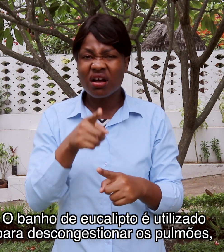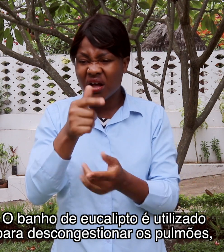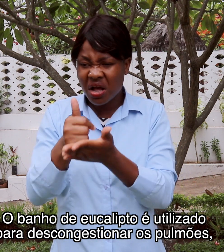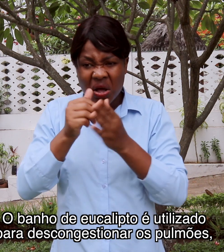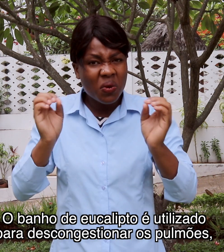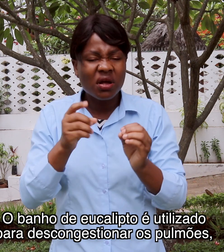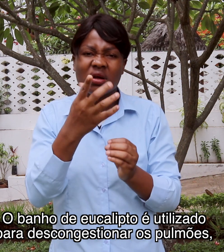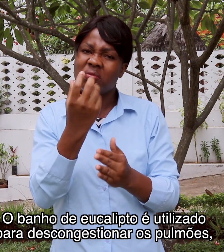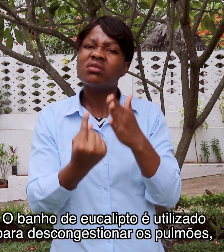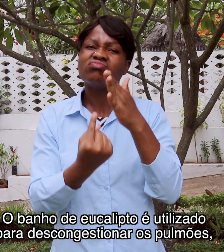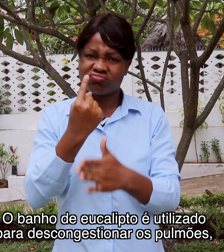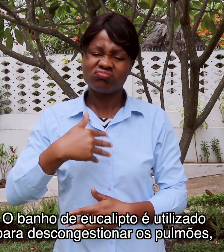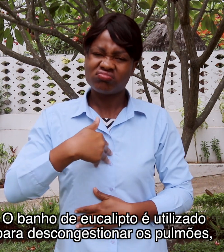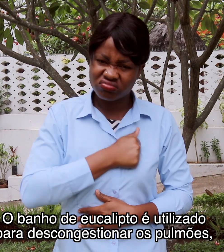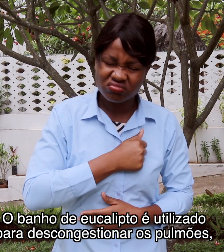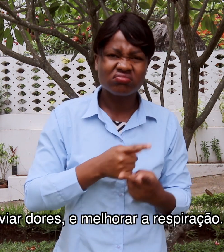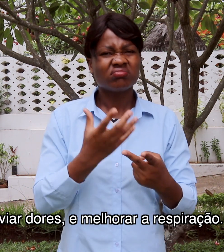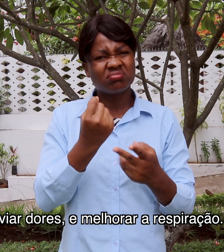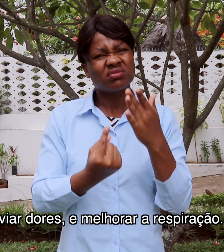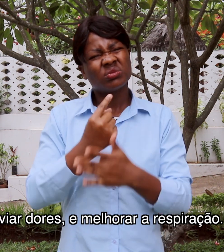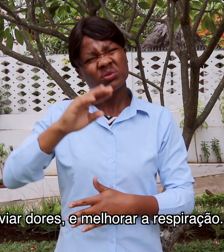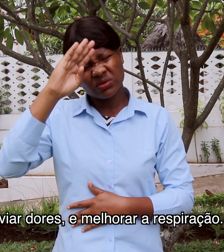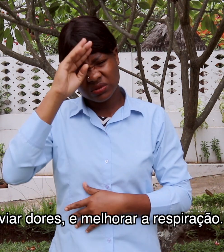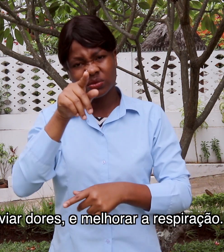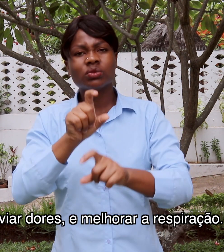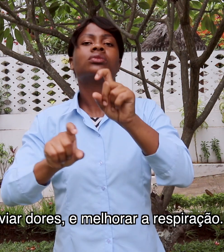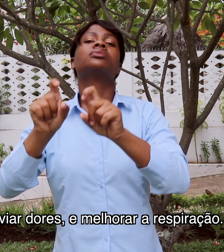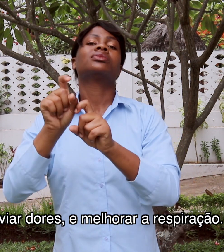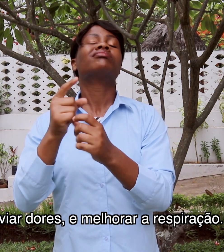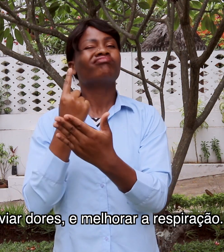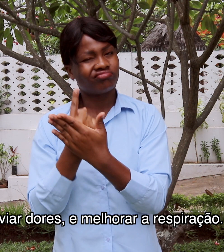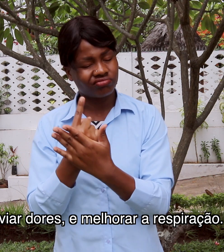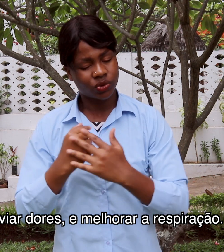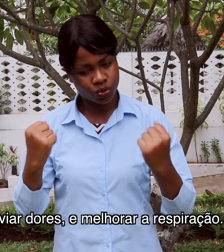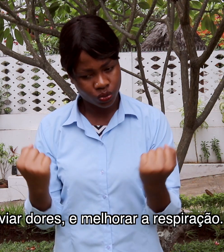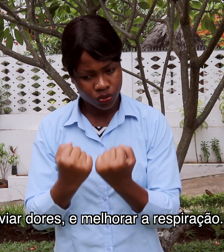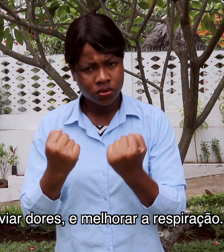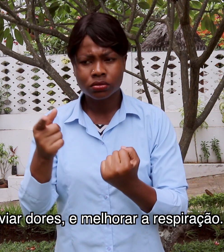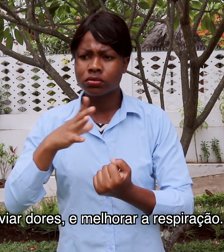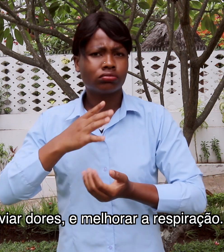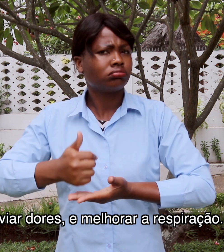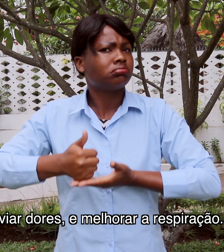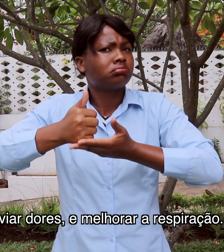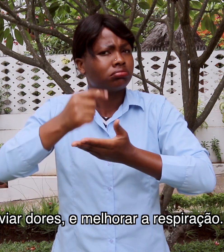utilizado para descongestionar os pulmões, aliviar dores e melhorar a respiração.